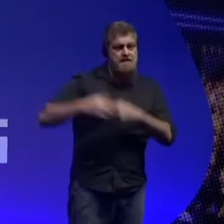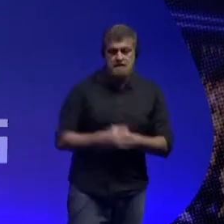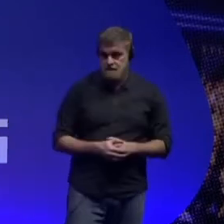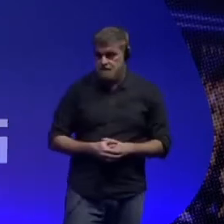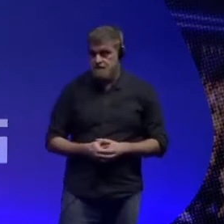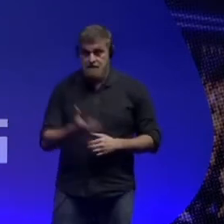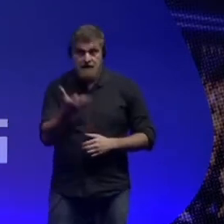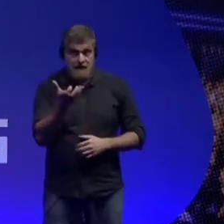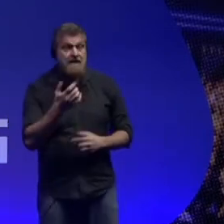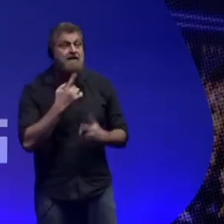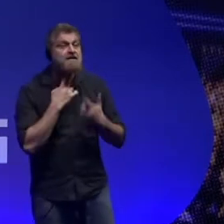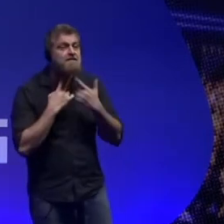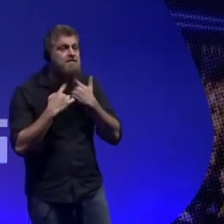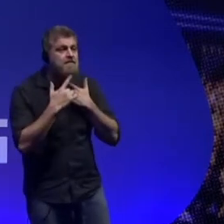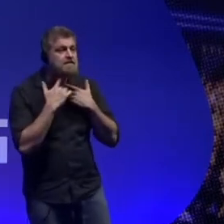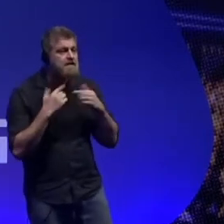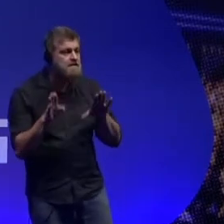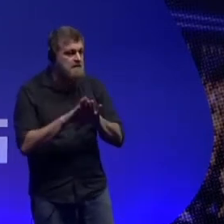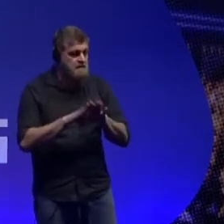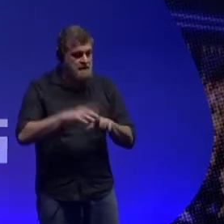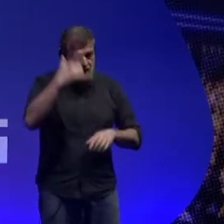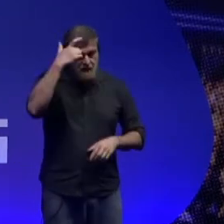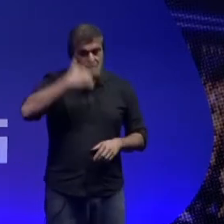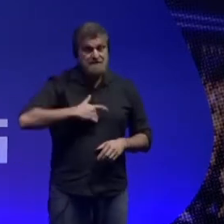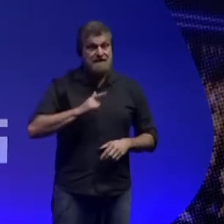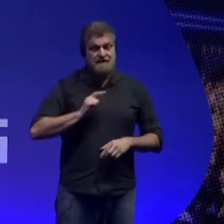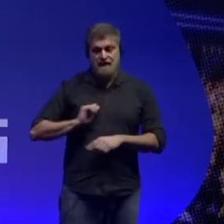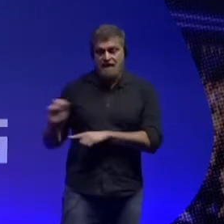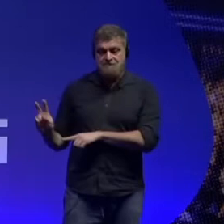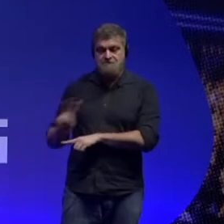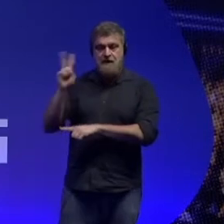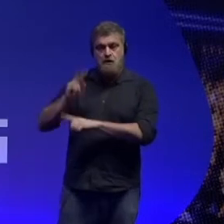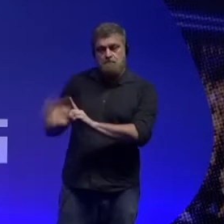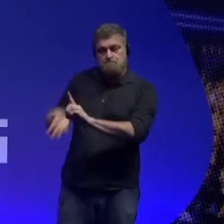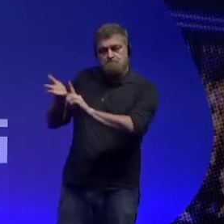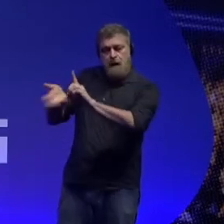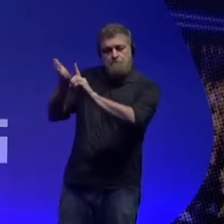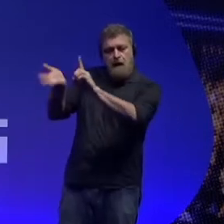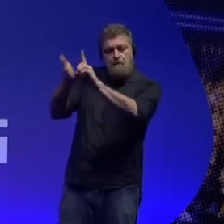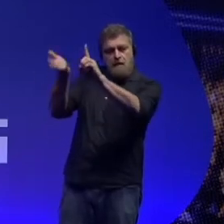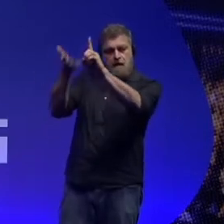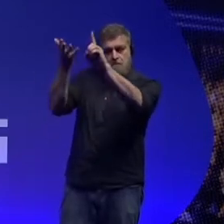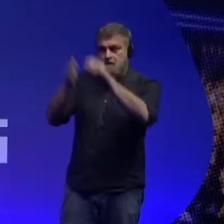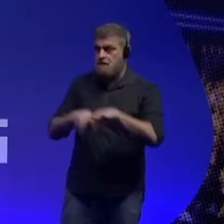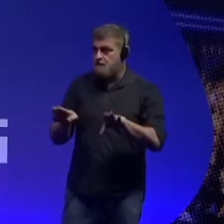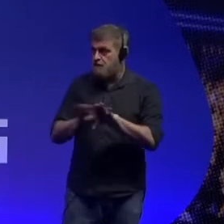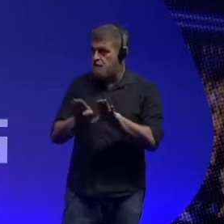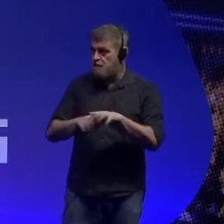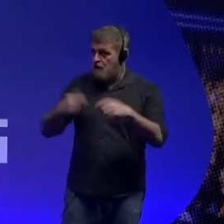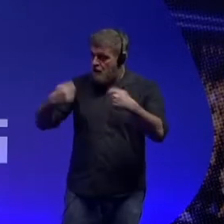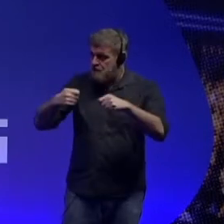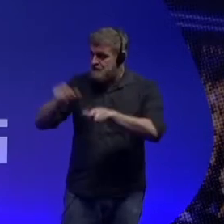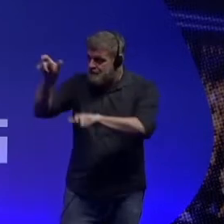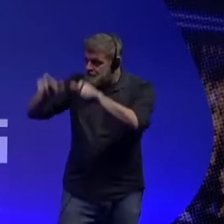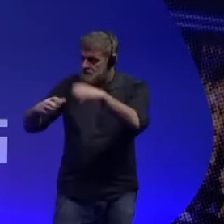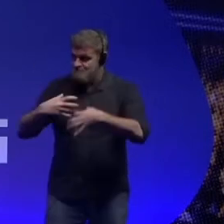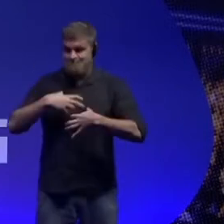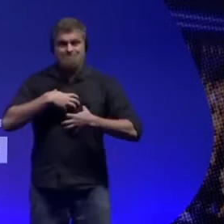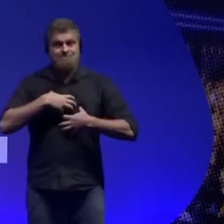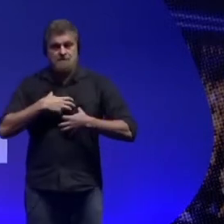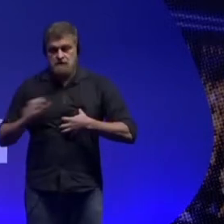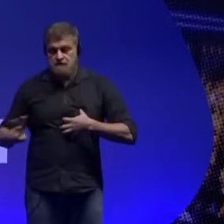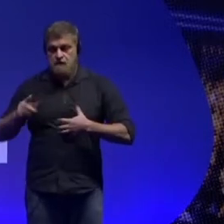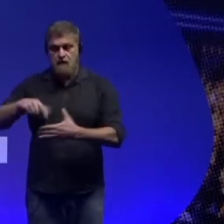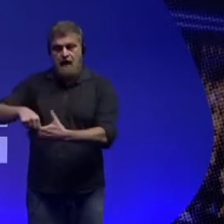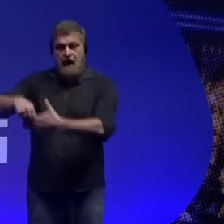elas querem elas precisam ser reconhecidas, todos nós precisamos. Elas precisam ser reconhecidas e elas querem